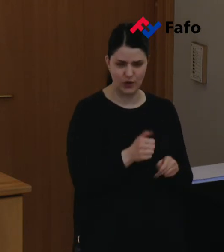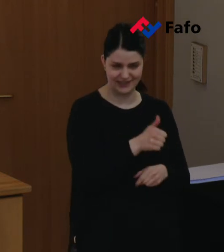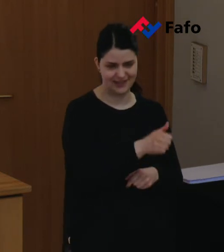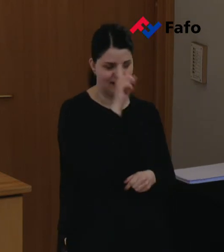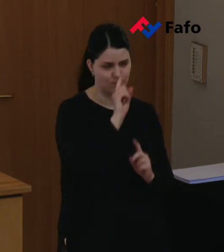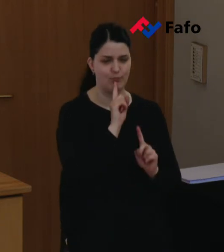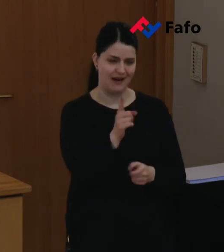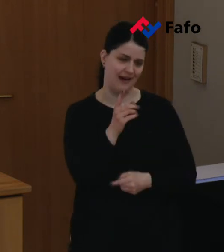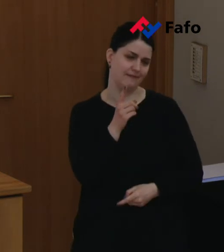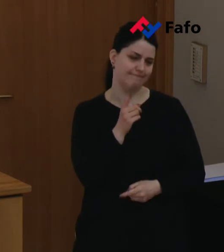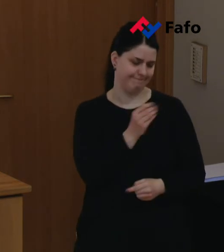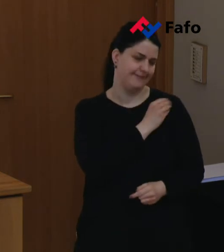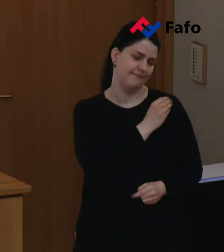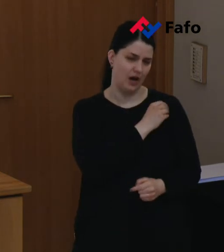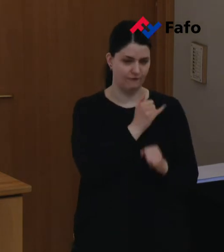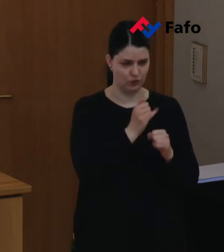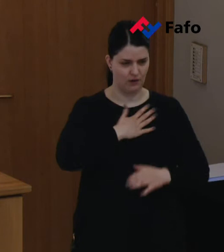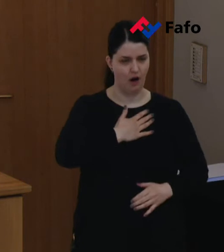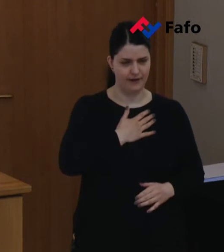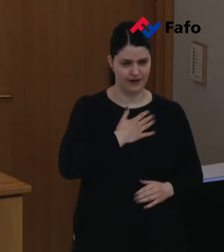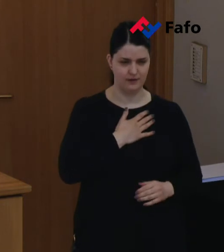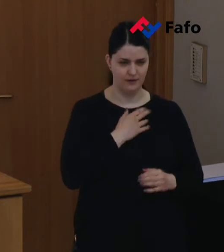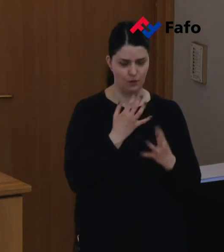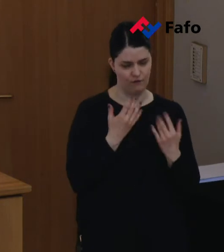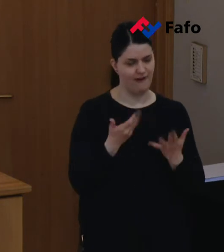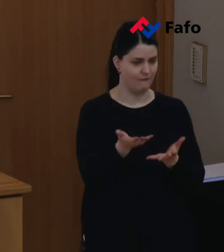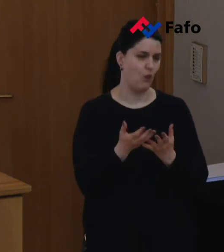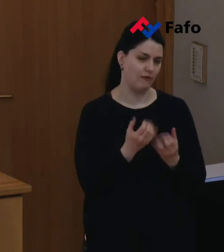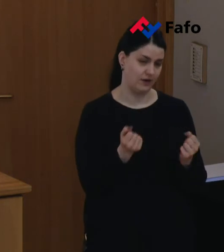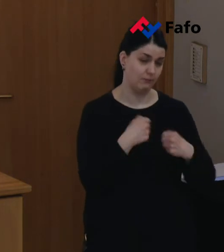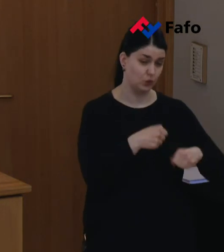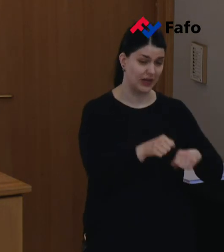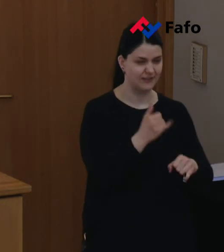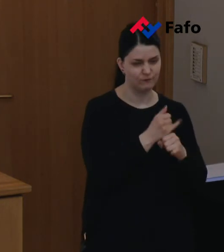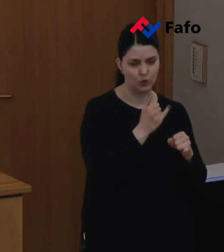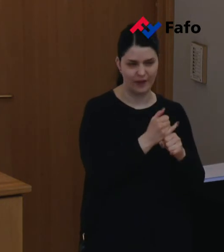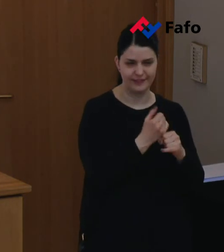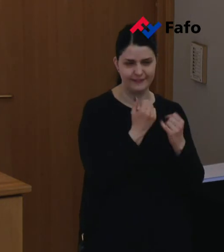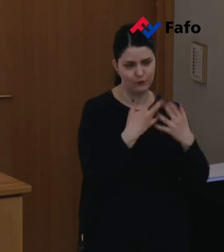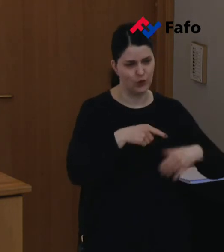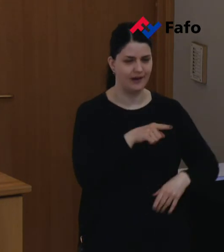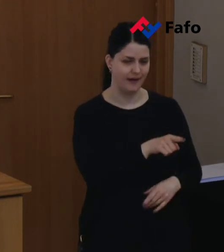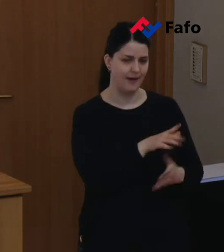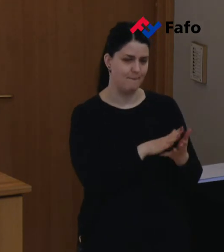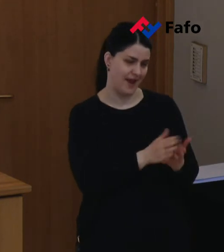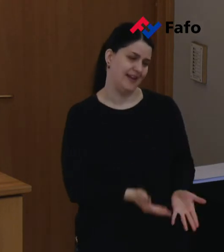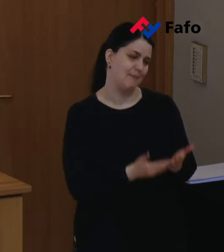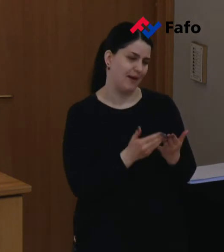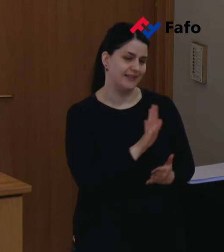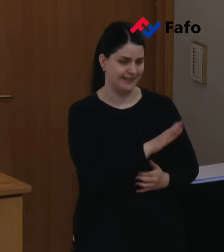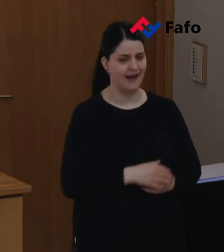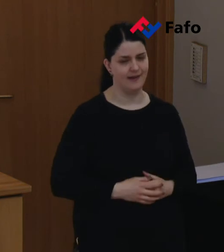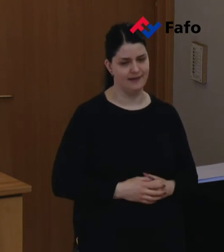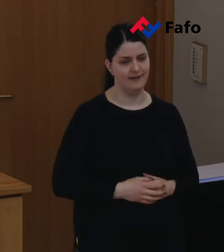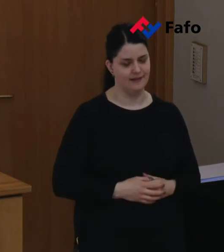liksom melde tilbake hvordan de har det, hva de får av prosjektet, hvordan det funker med hjelperne, ikke sant?